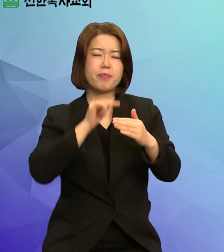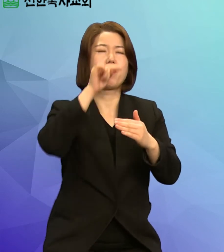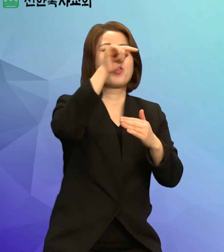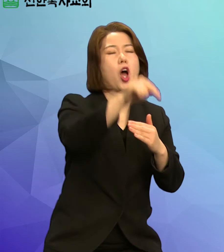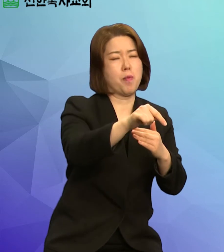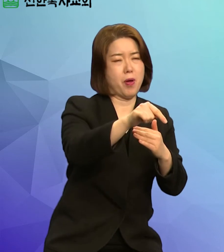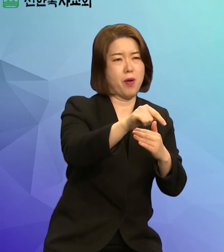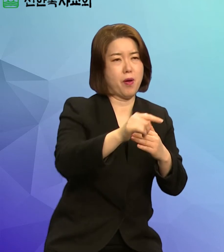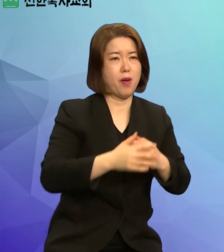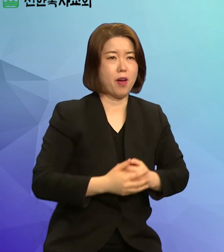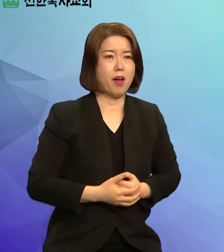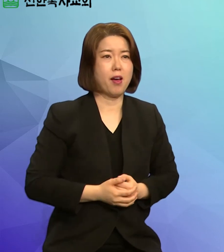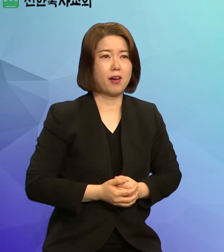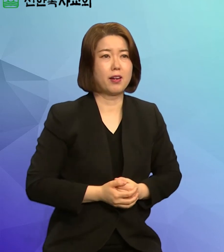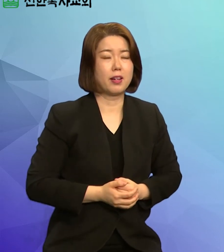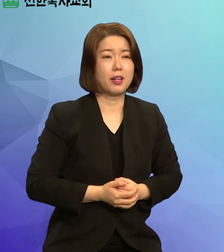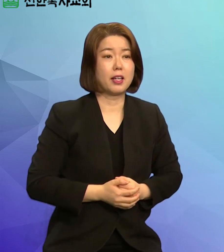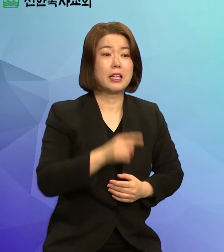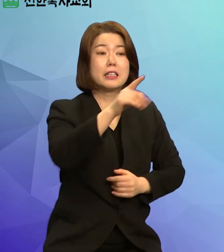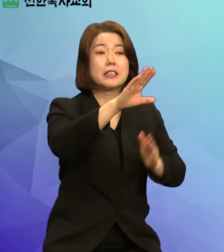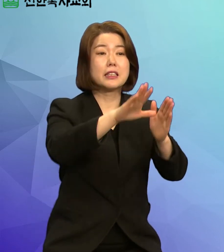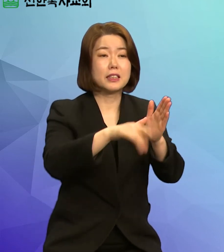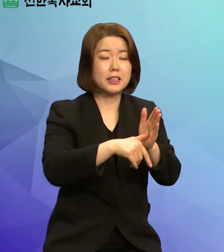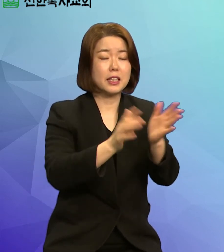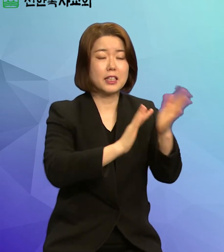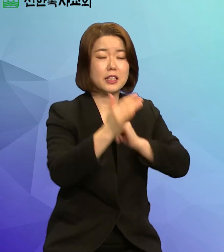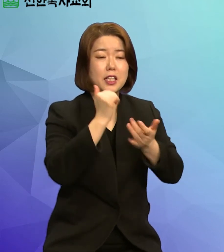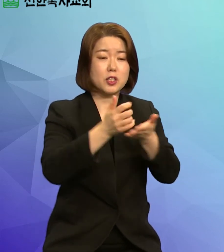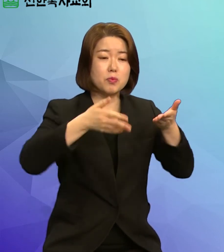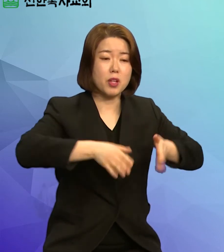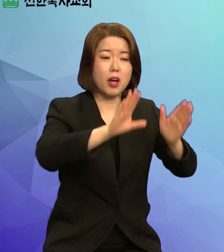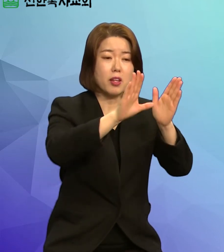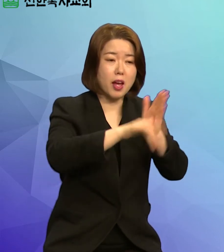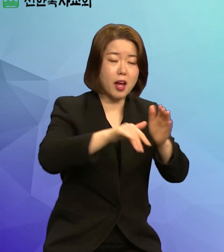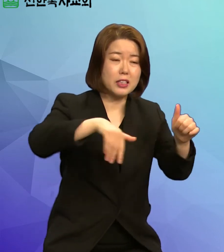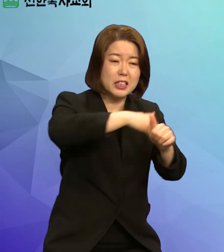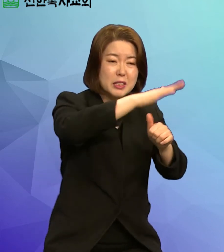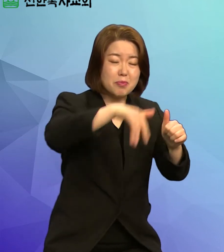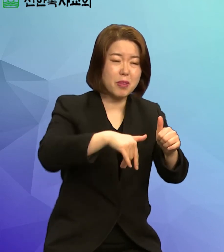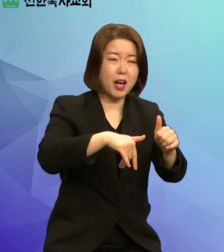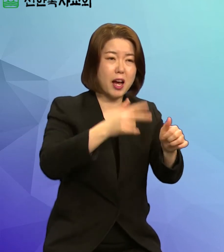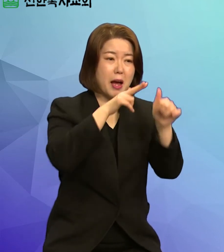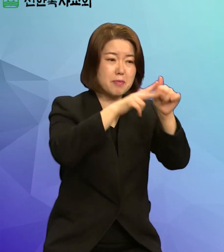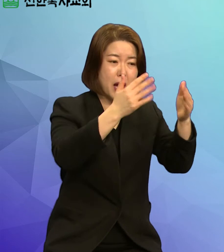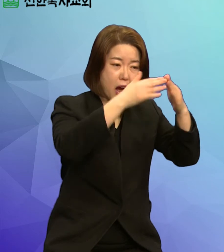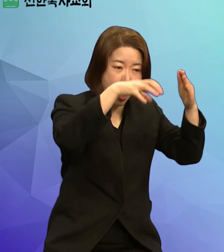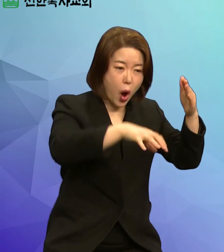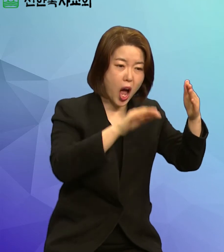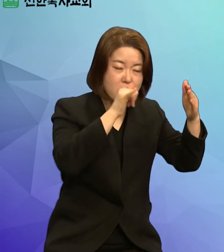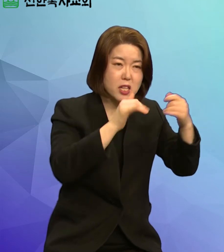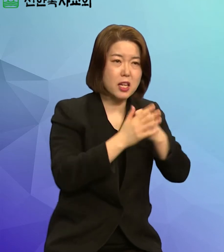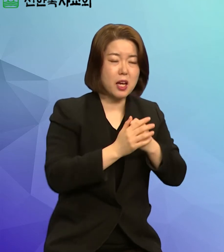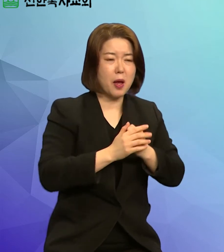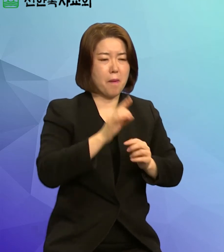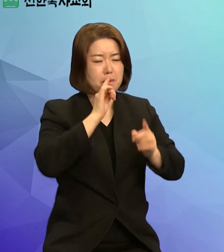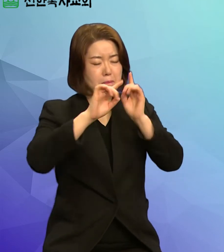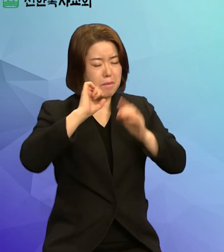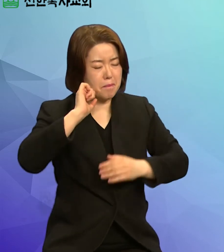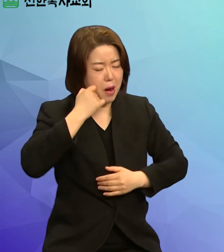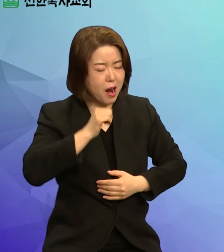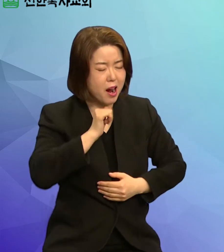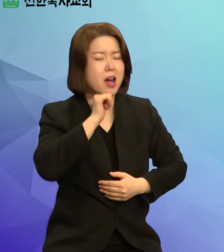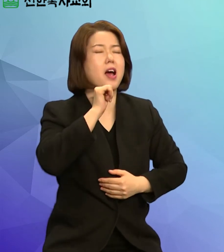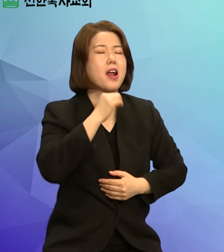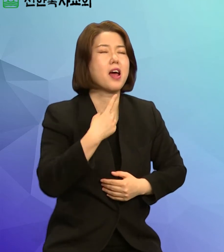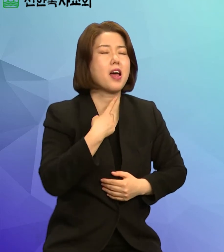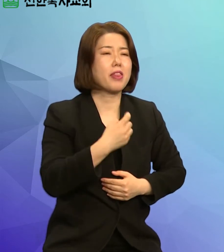넘어서서 그때 예수님 태어날 때 당시에 그 마국 안에 있는 말할 수 없이 가난했던